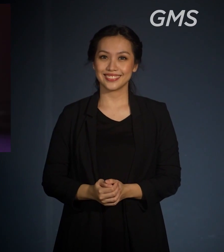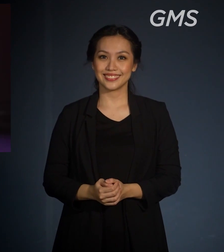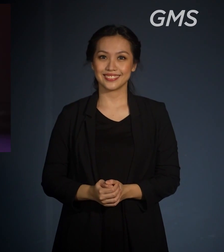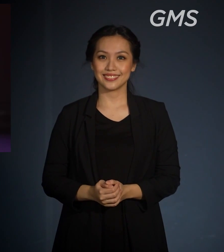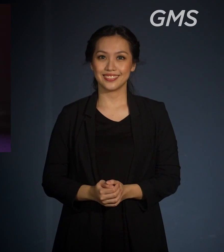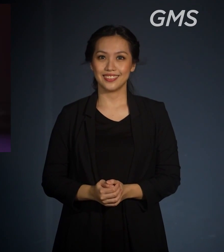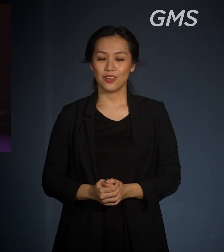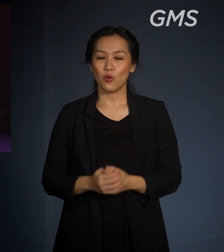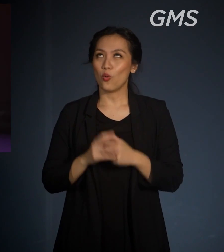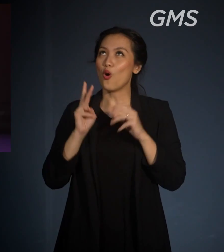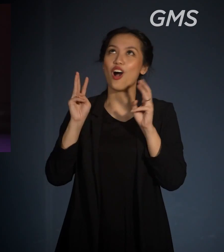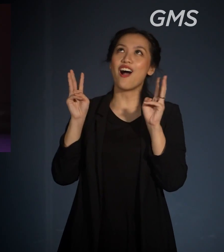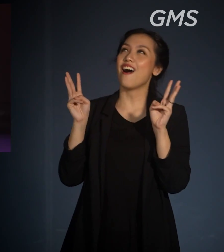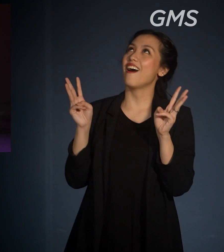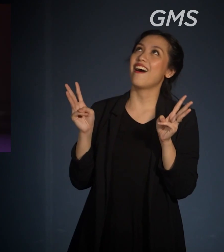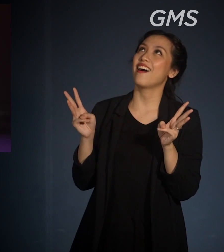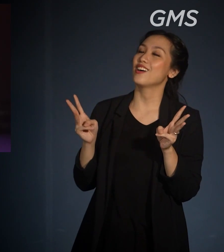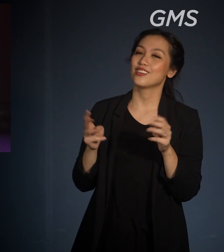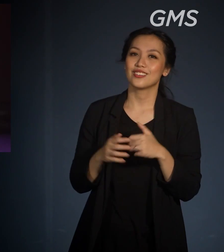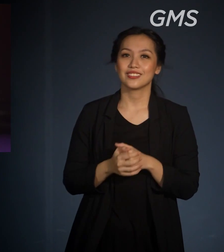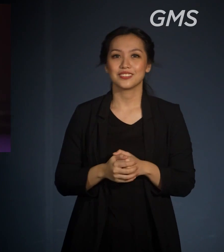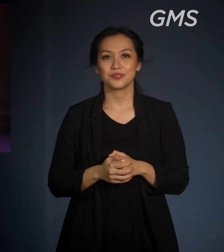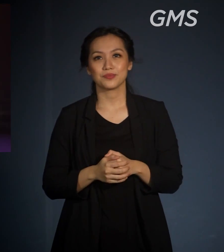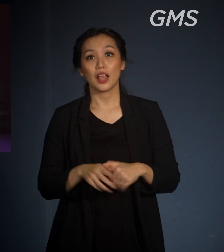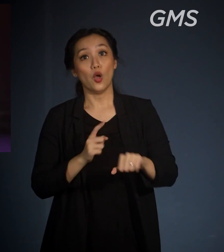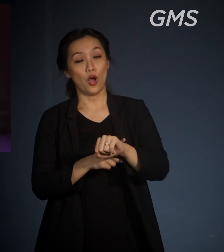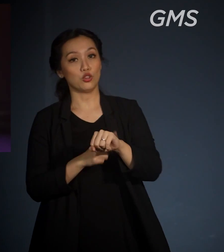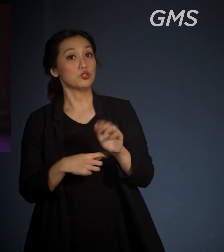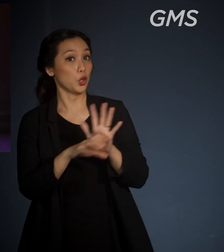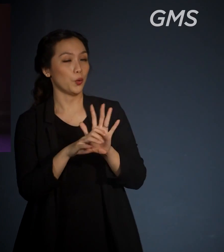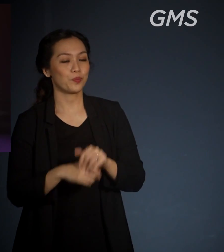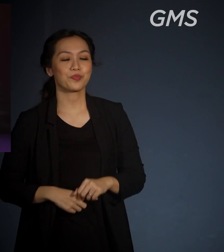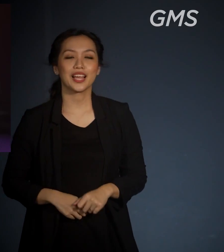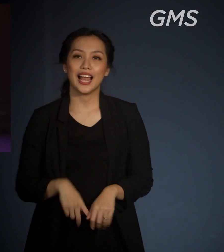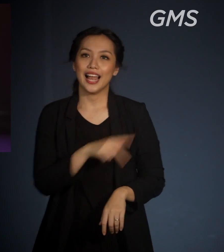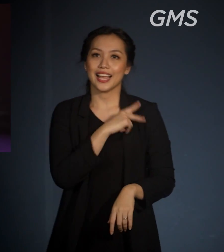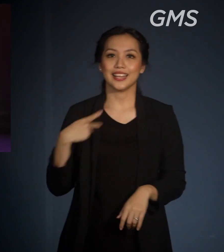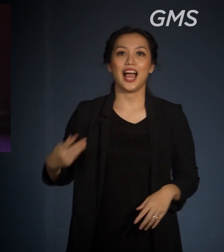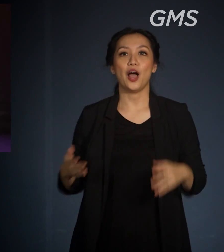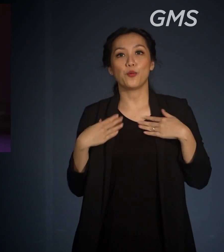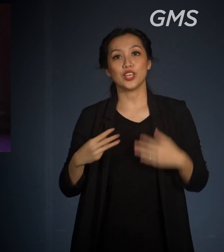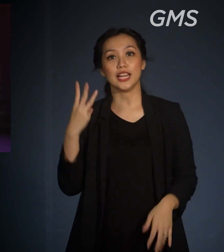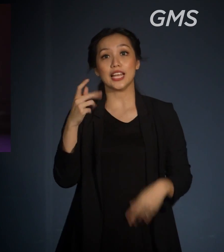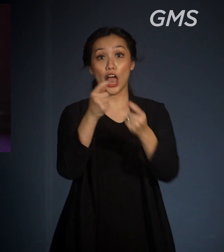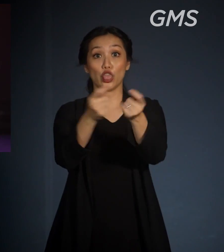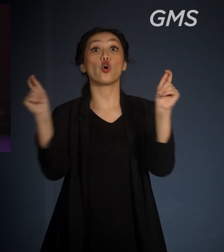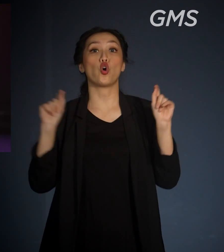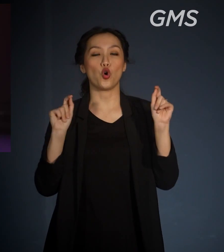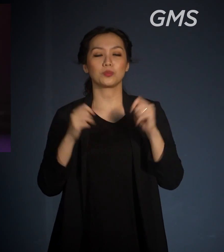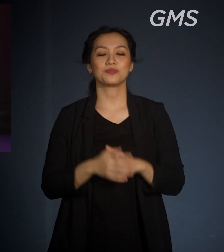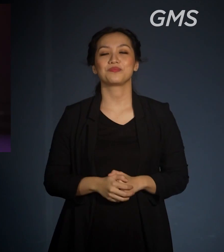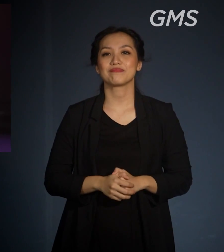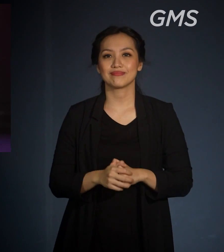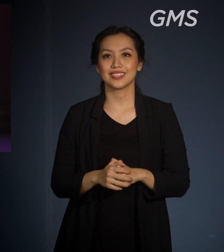Heran ya, ketika kita ini punya toko, contohnya kita ini punya 3 toko. Toko yang pertama